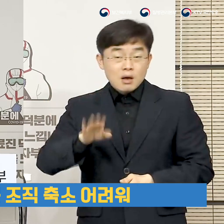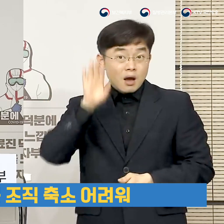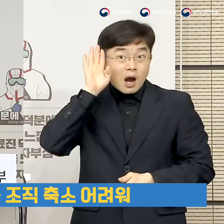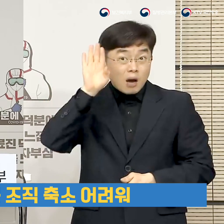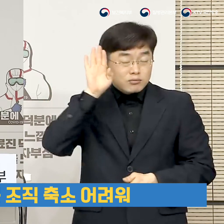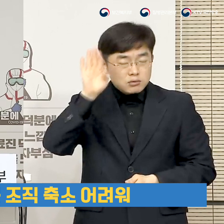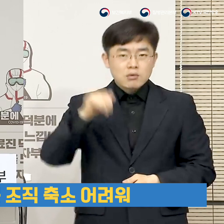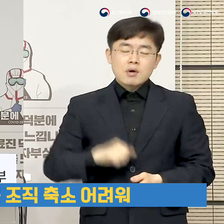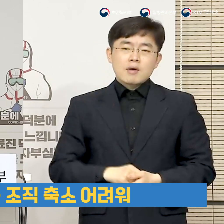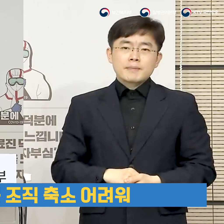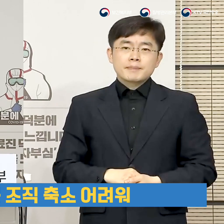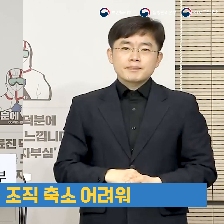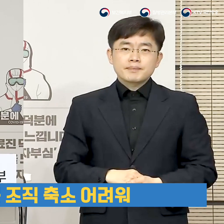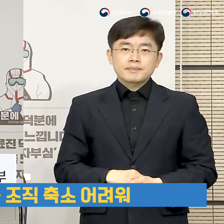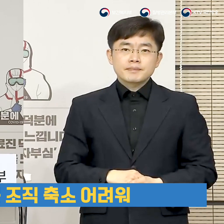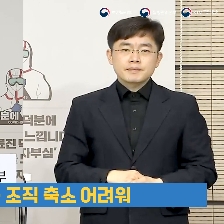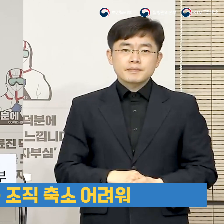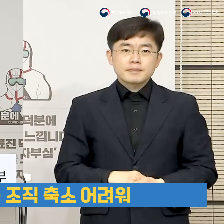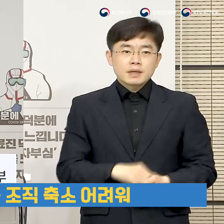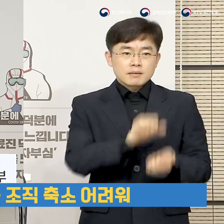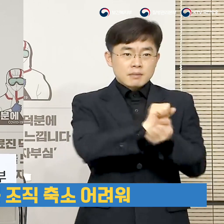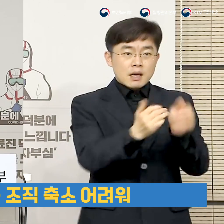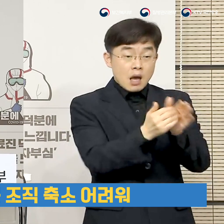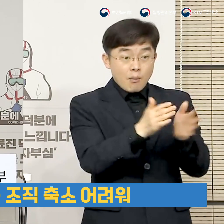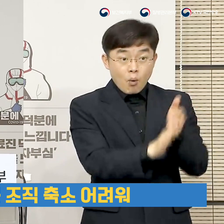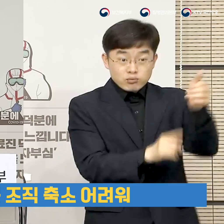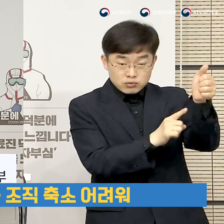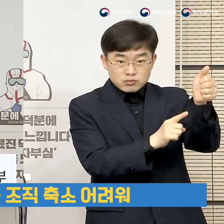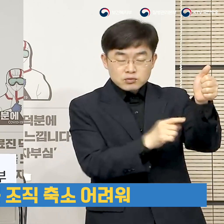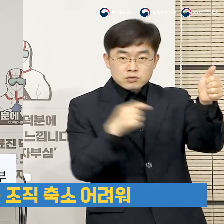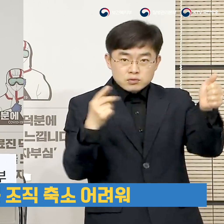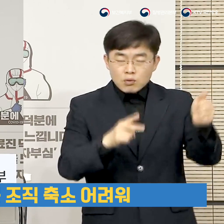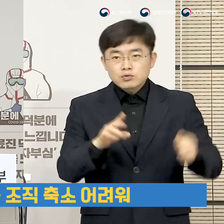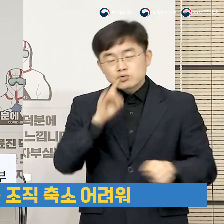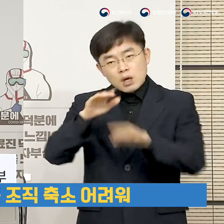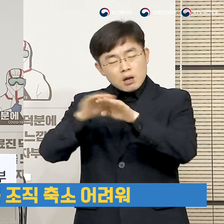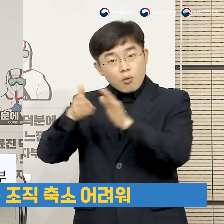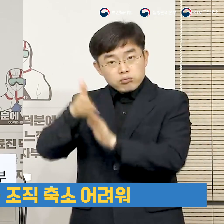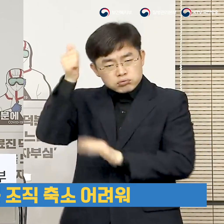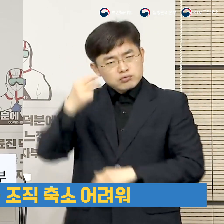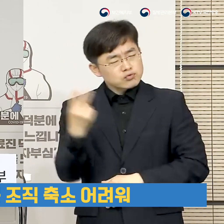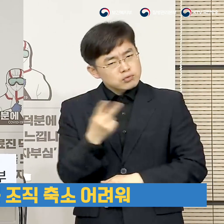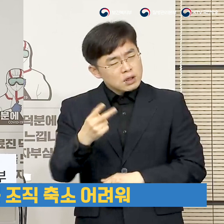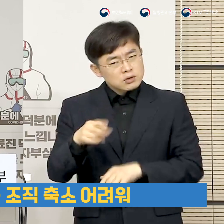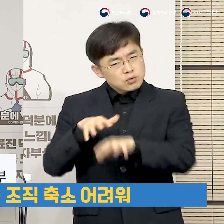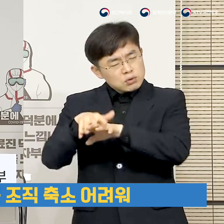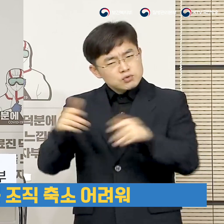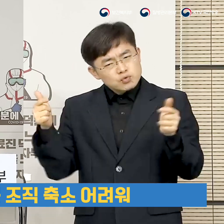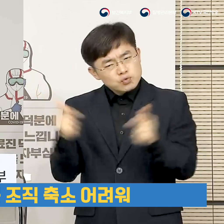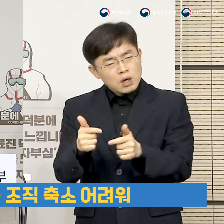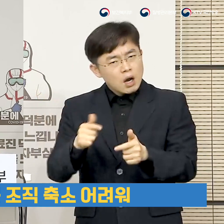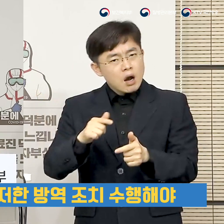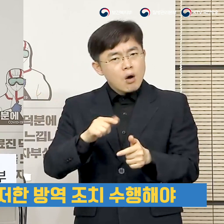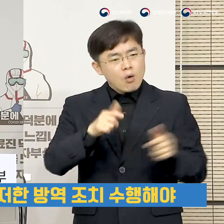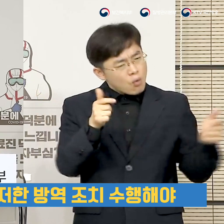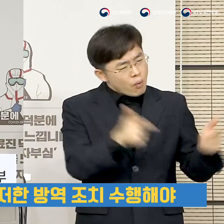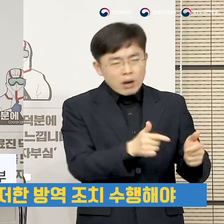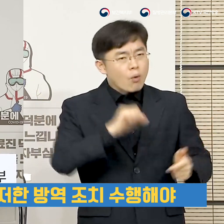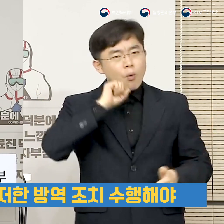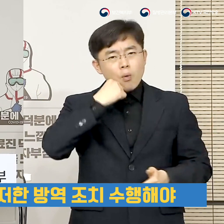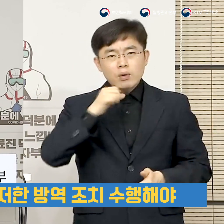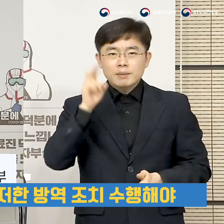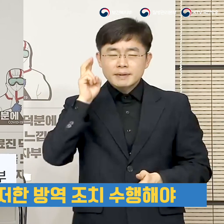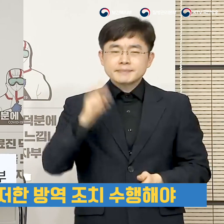당분간 방대본과 중수본의 조직을 축소하기는 쉽지 않을 것으로 생각이 됩니다. 그